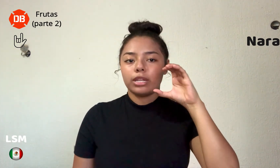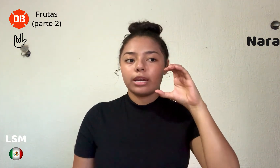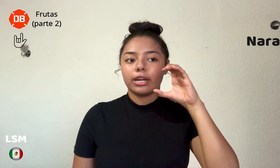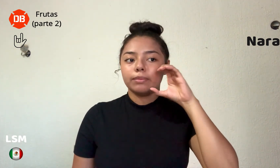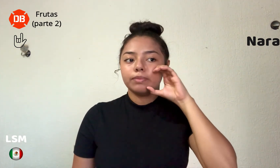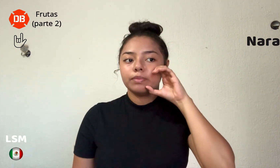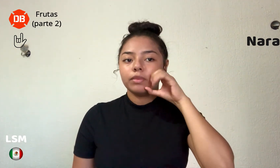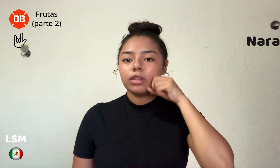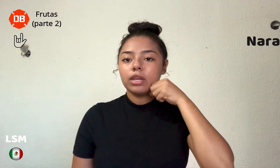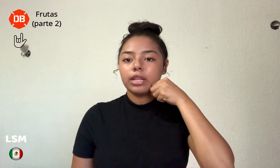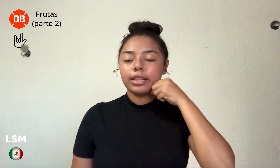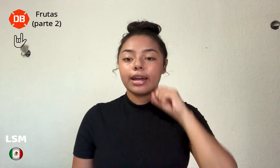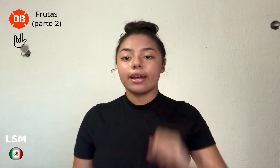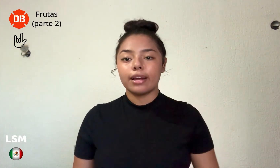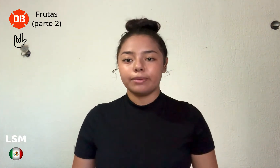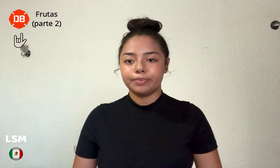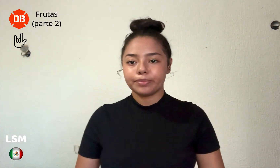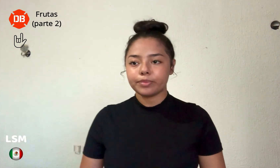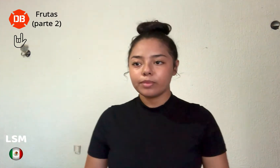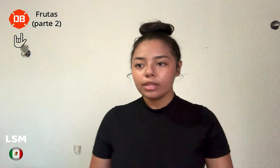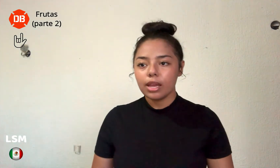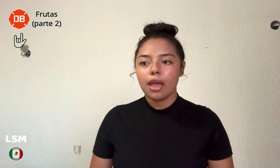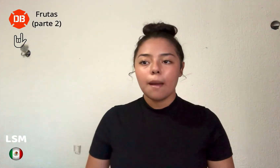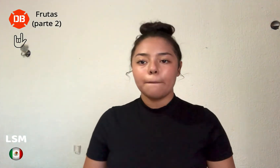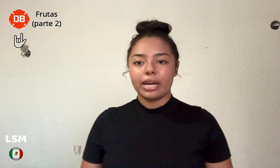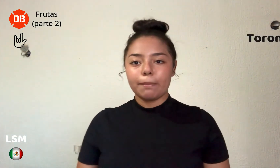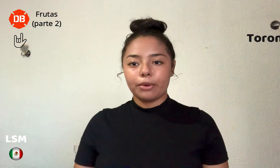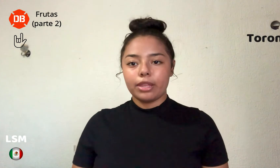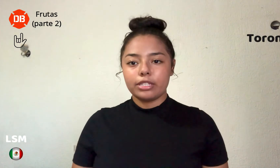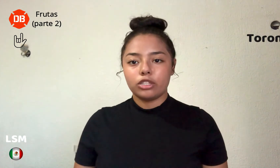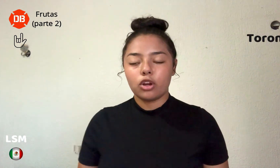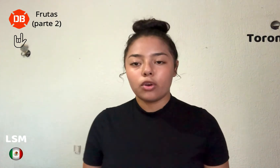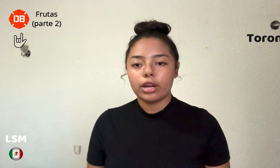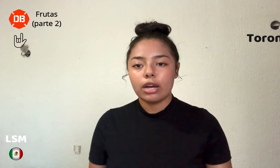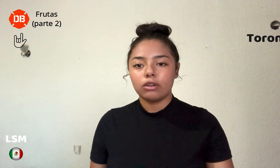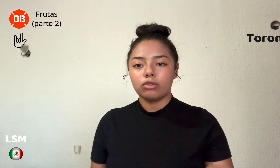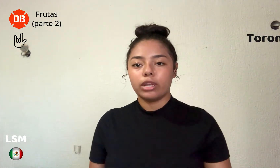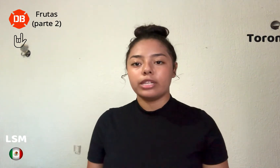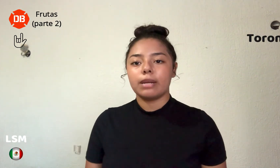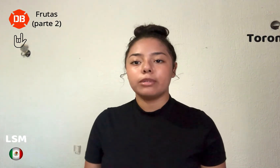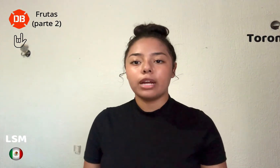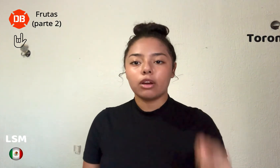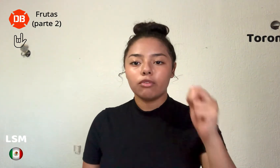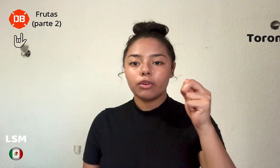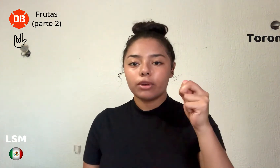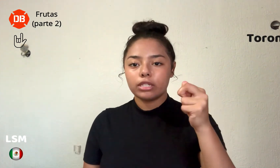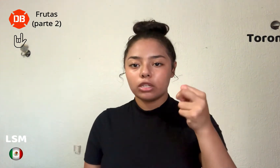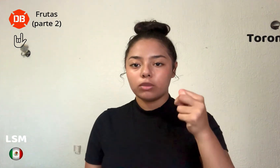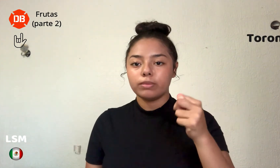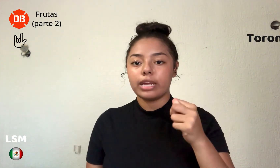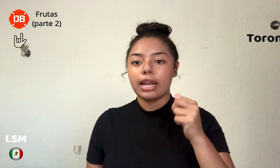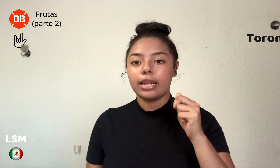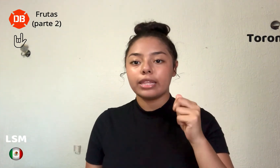naranja, naranja. Para poder decir toronja, utilizaremos la configuración de la letra